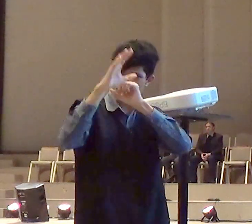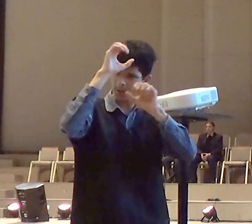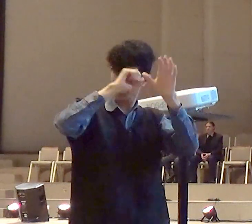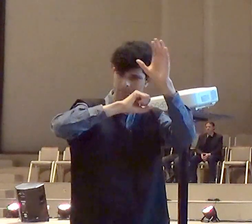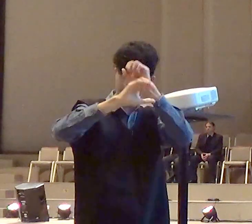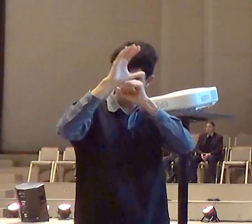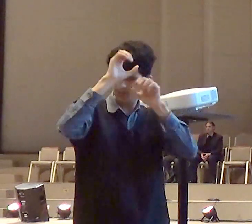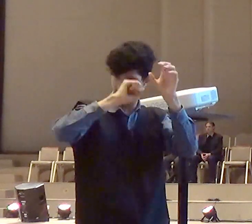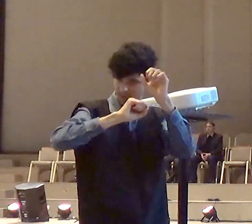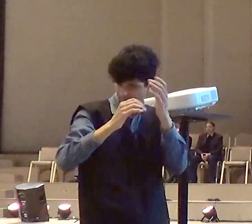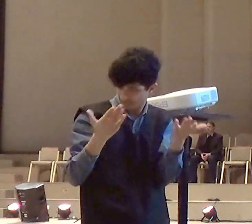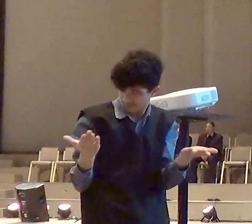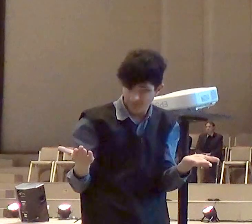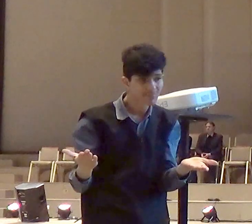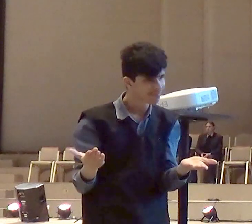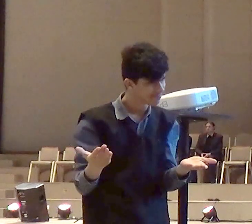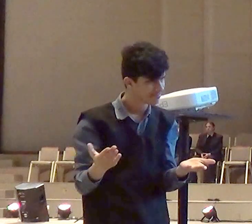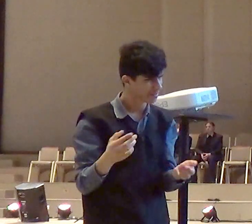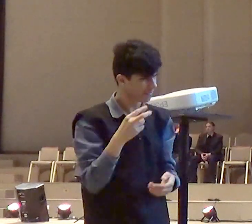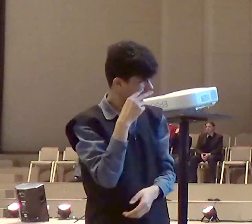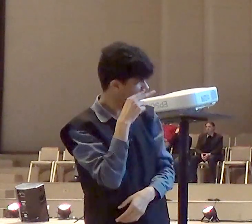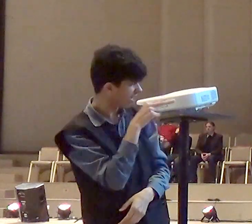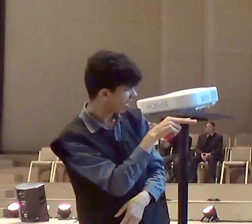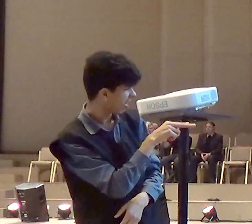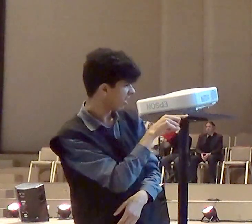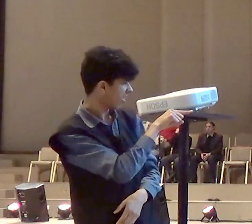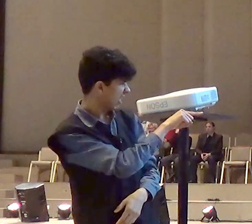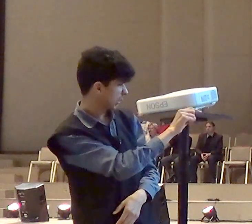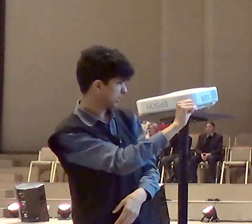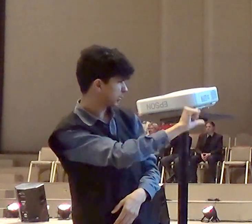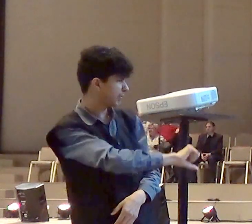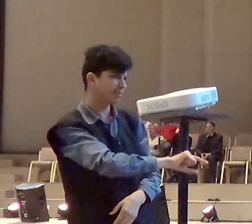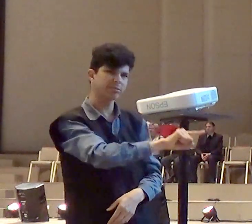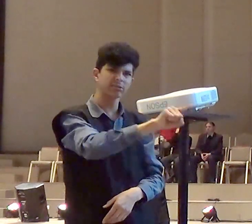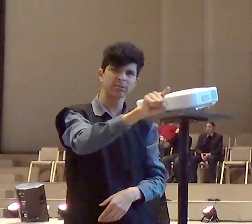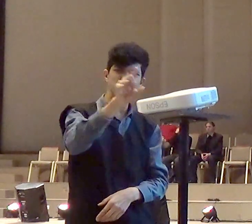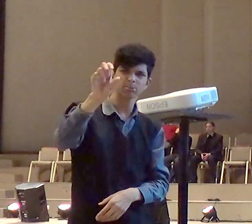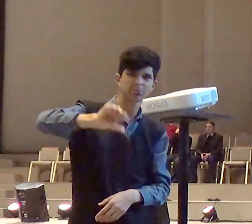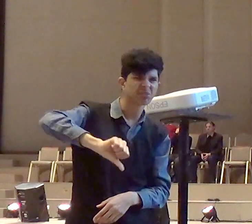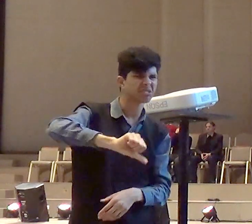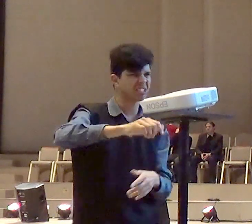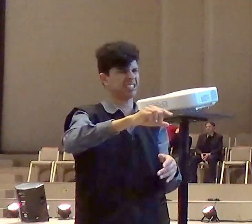a gente fica olhando no relógio né pastor não vai terminar hoje